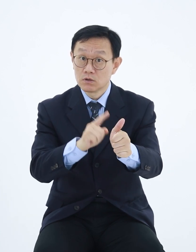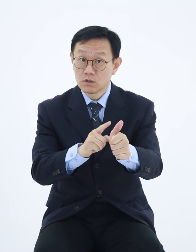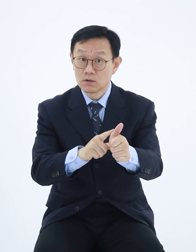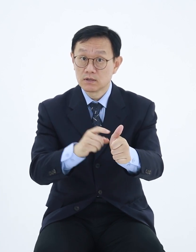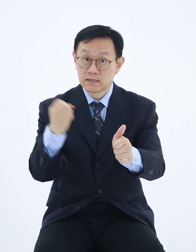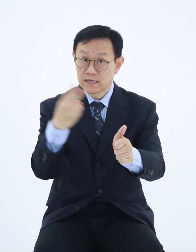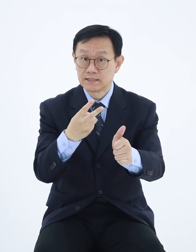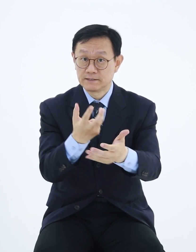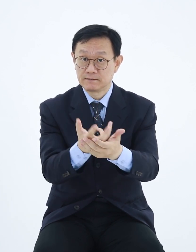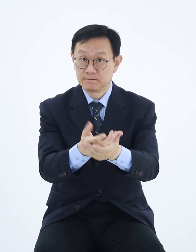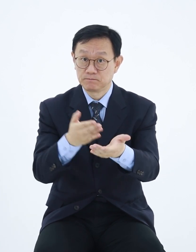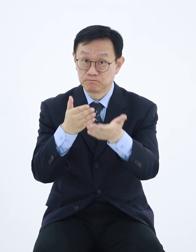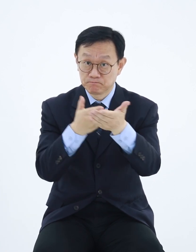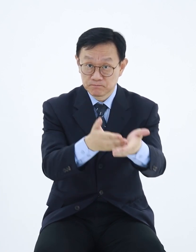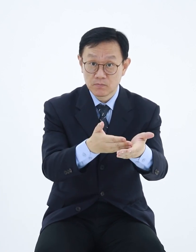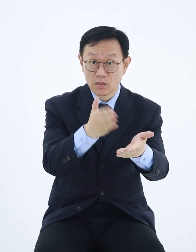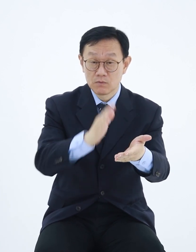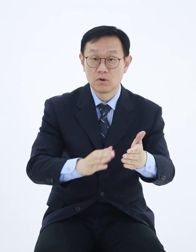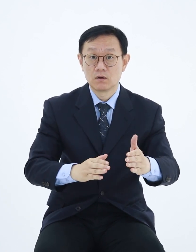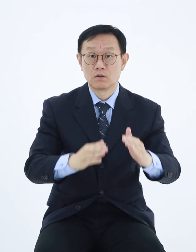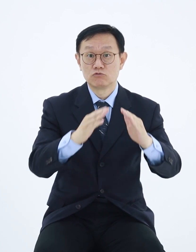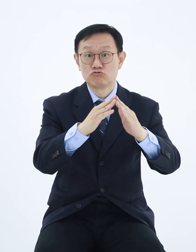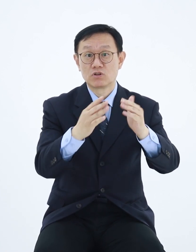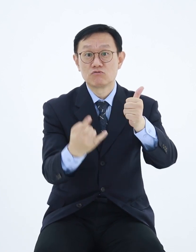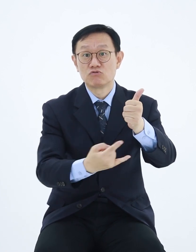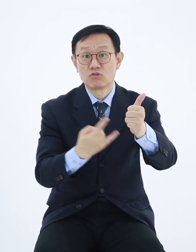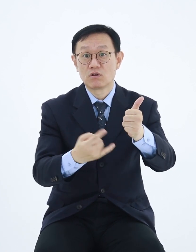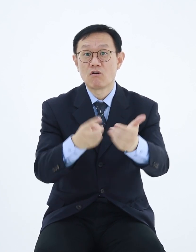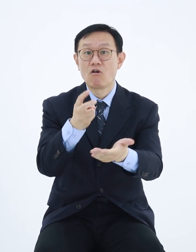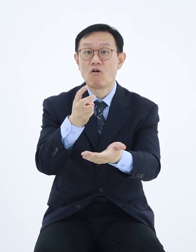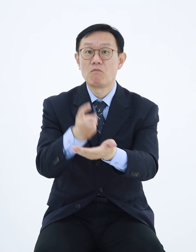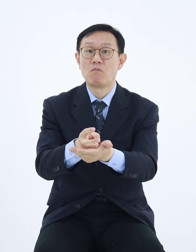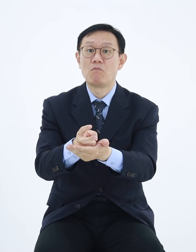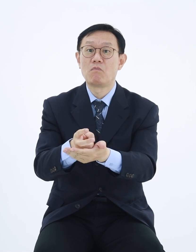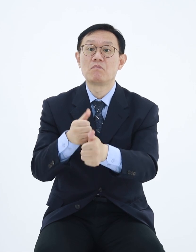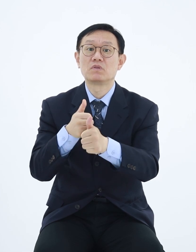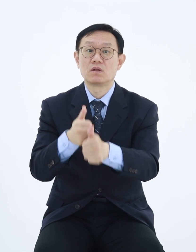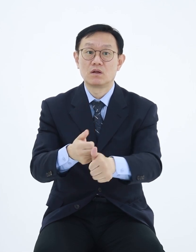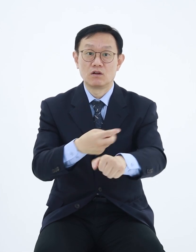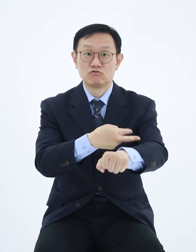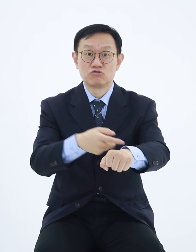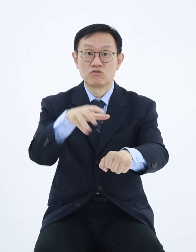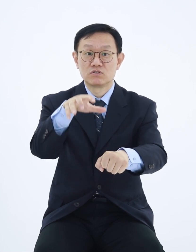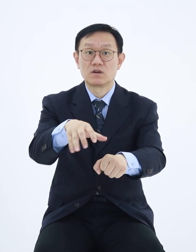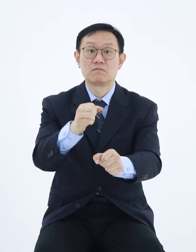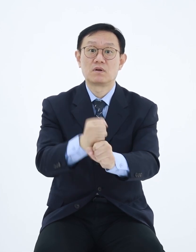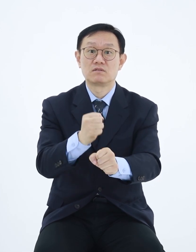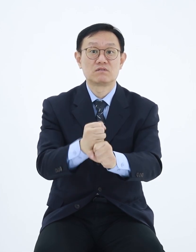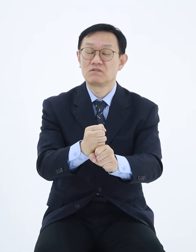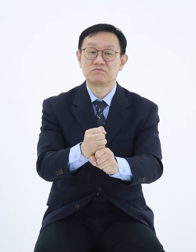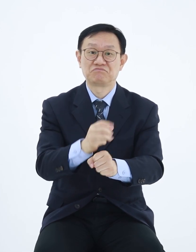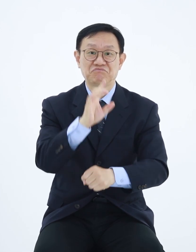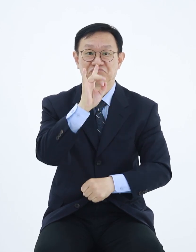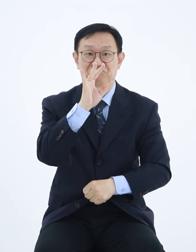신청서를 제출했지만 주택위원회는 건축법에 따라 수영장 건축을 불허한다며 끝내 허가를 내주지